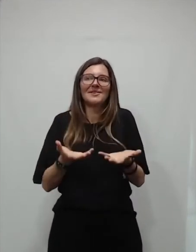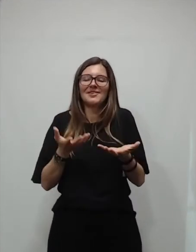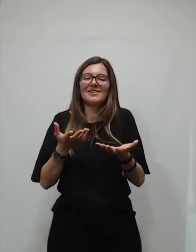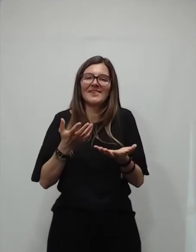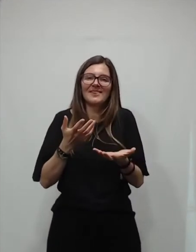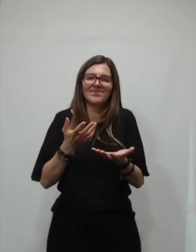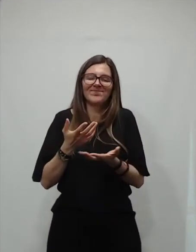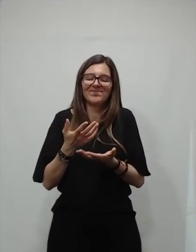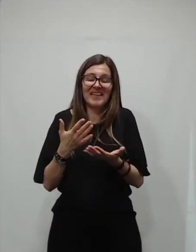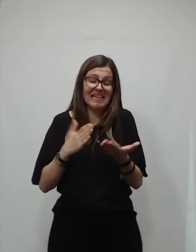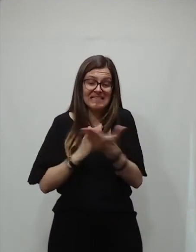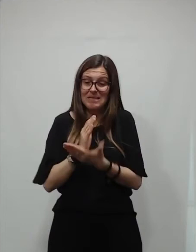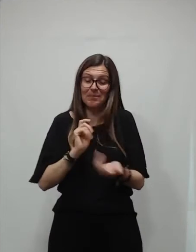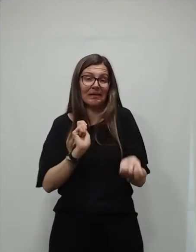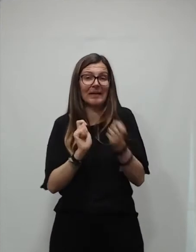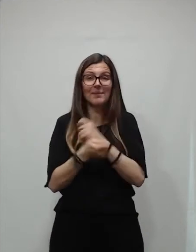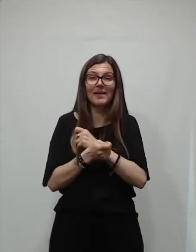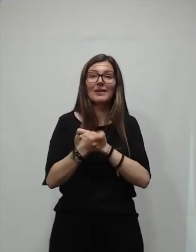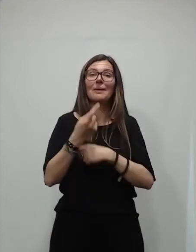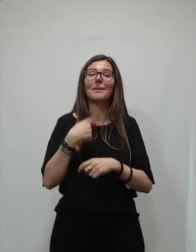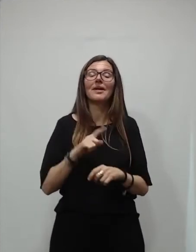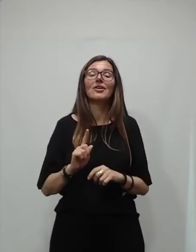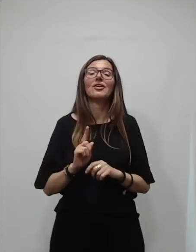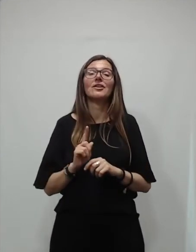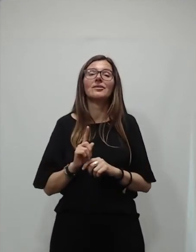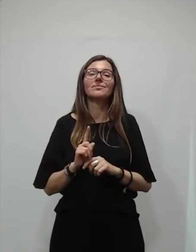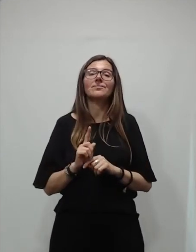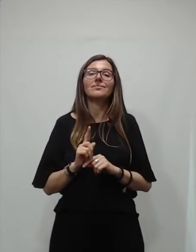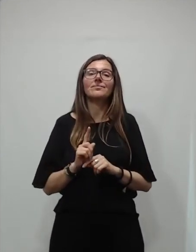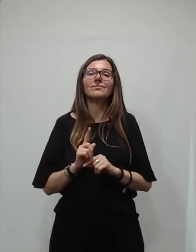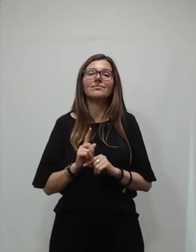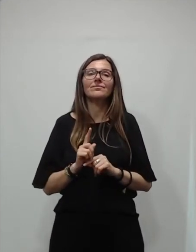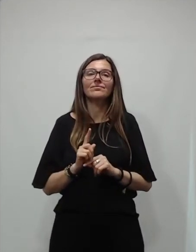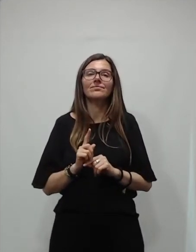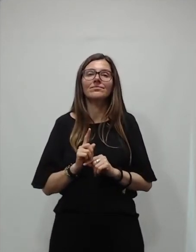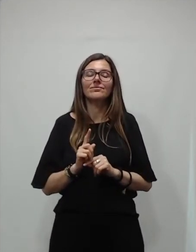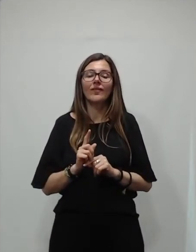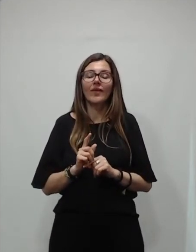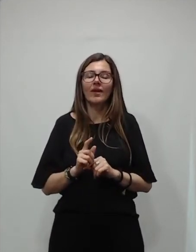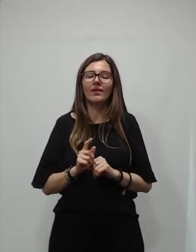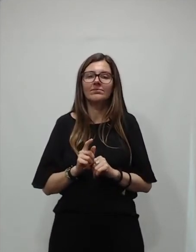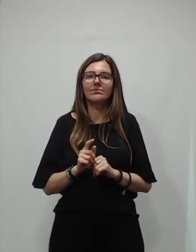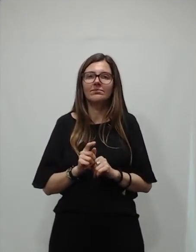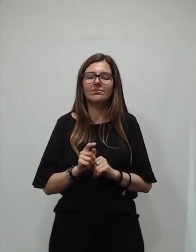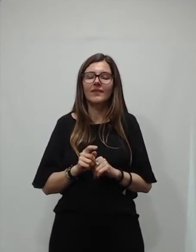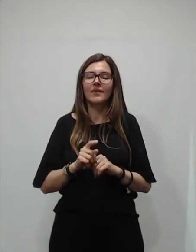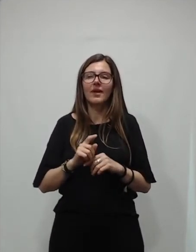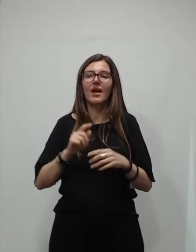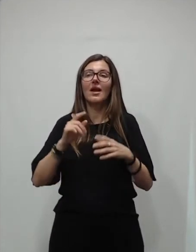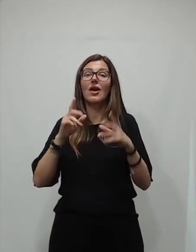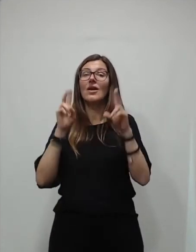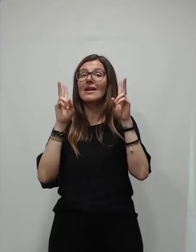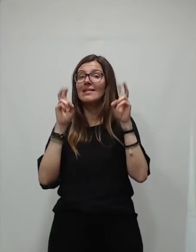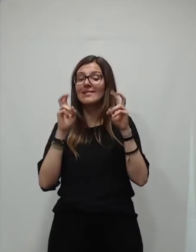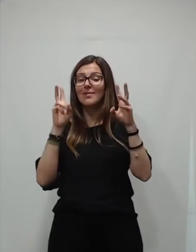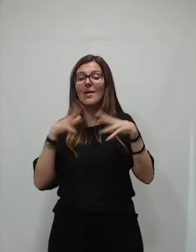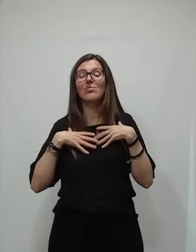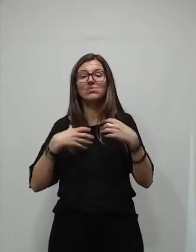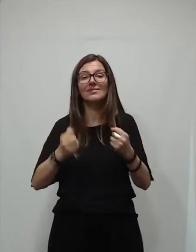esas actitudes. No obstante, todas las disposiciones que refieren a la salud mental permanecen